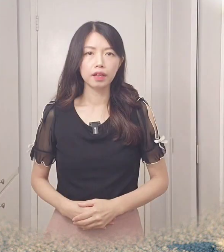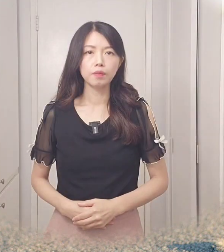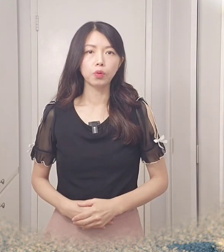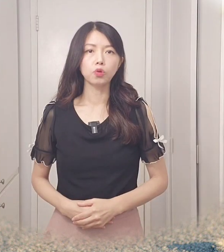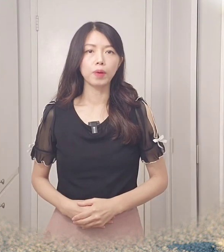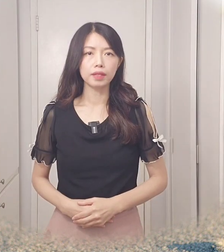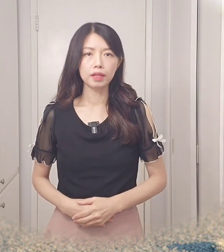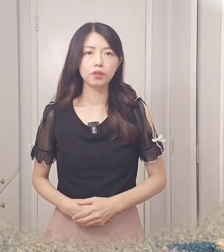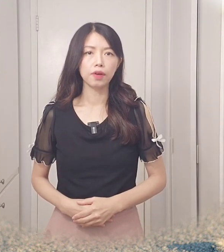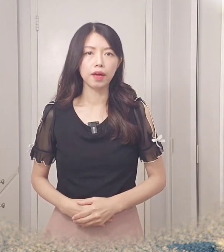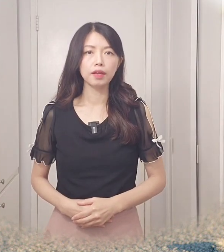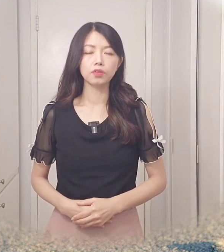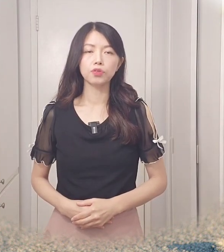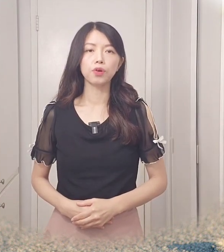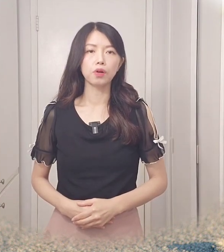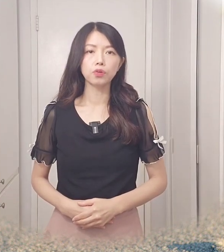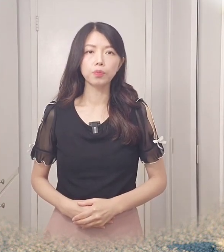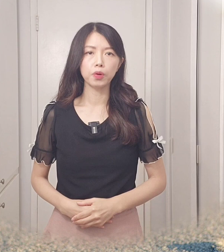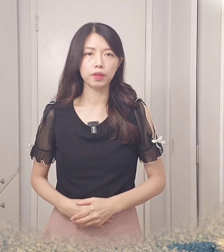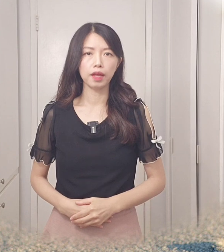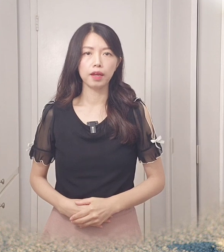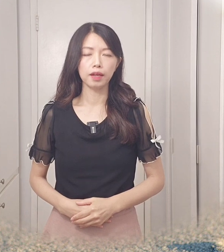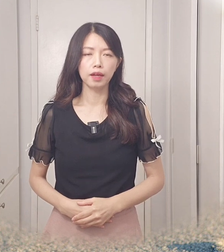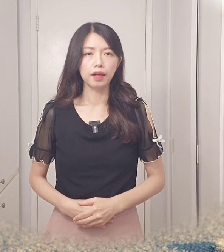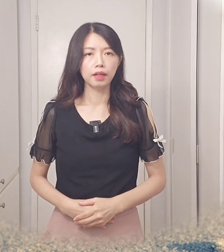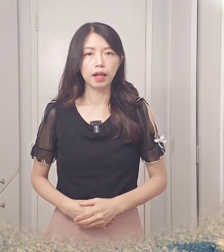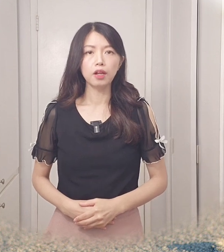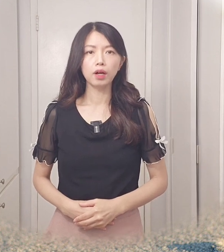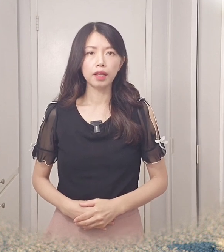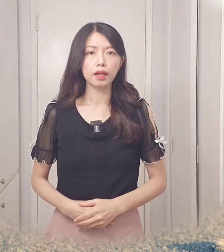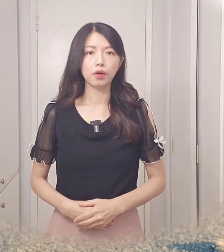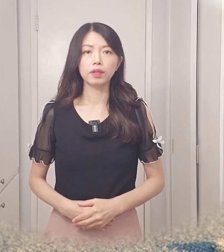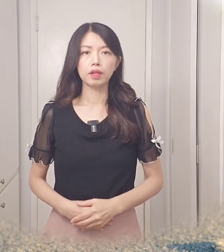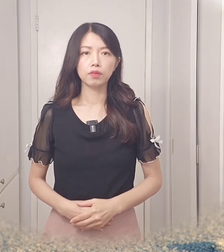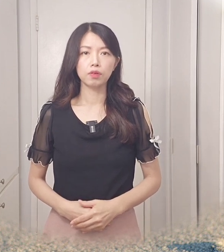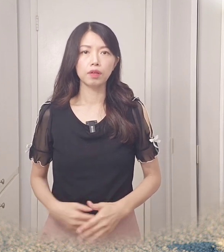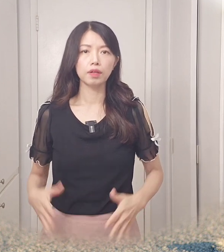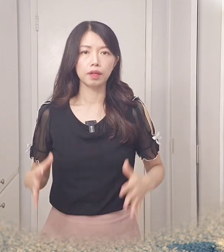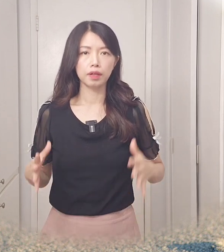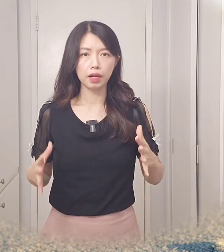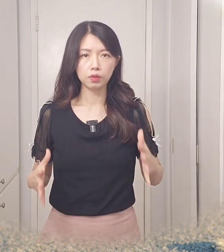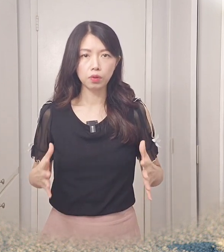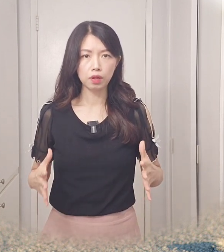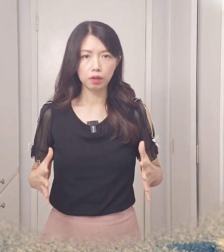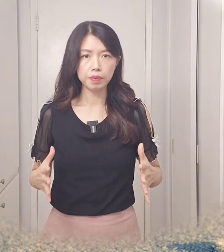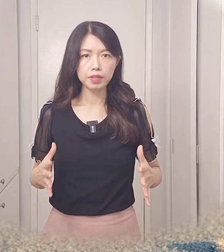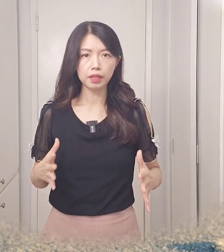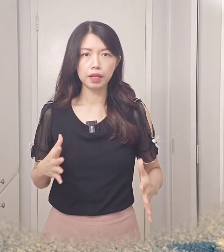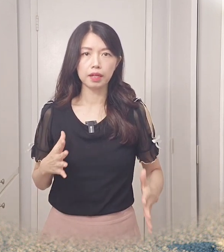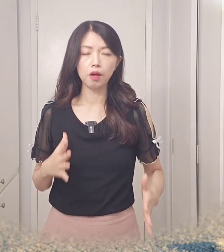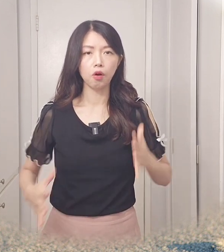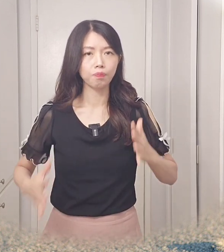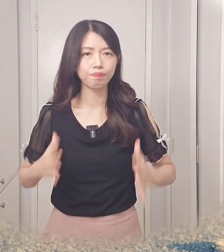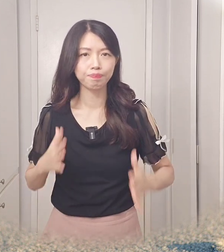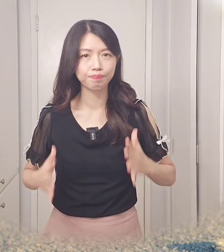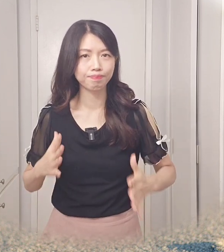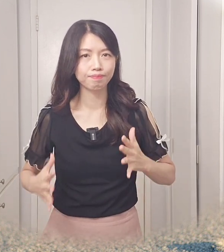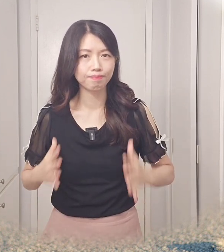달려갈 길 모두 마친 후에 주 얼굴 볼 때, 달려가다 라고 한 뒤의 수어는 양손을 이렇게 핀